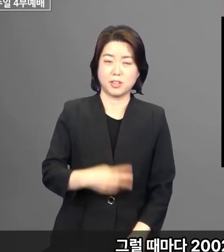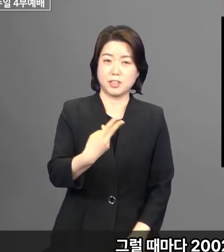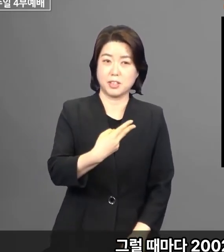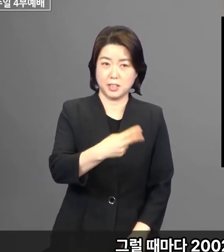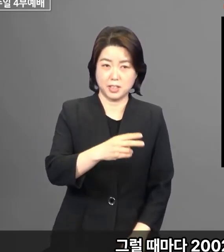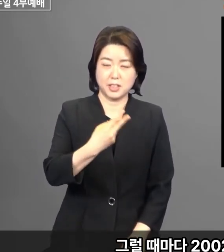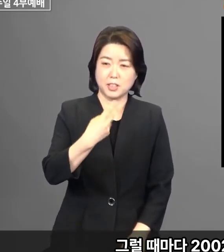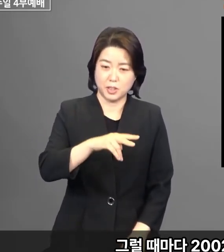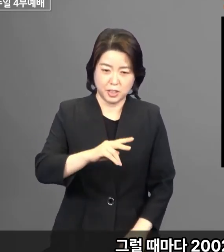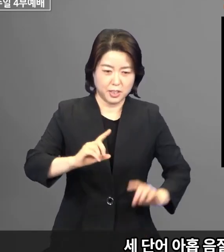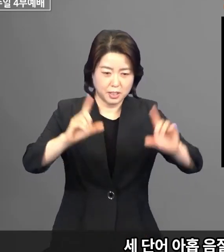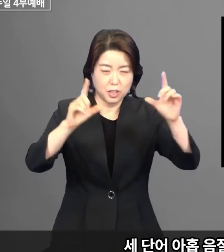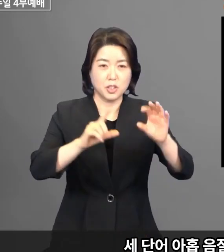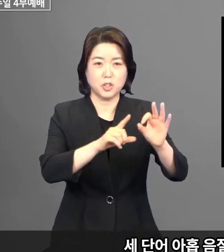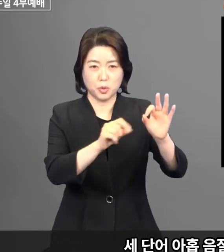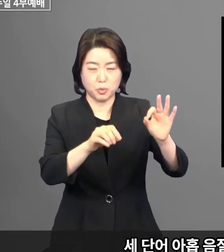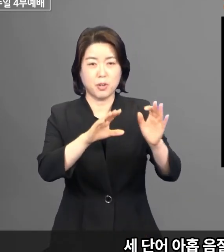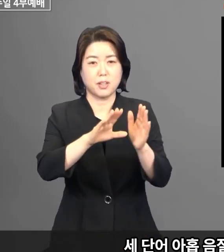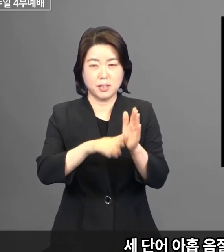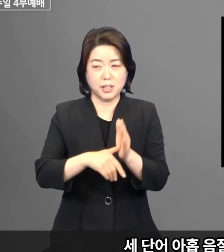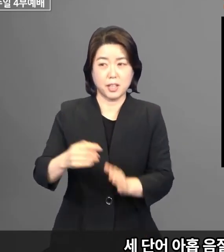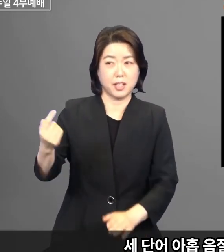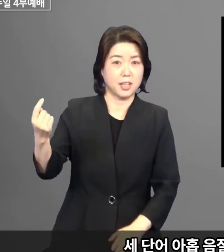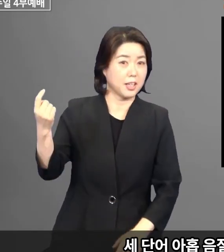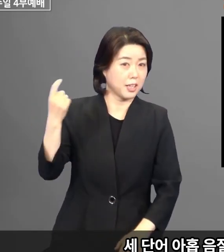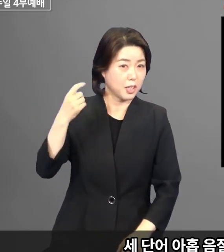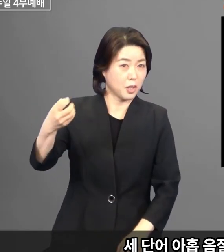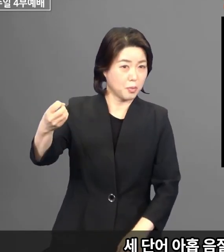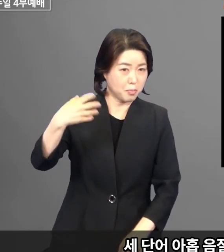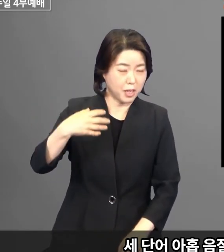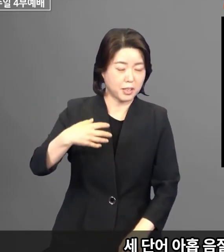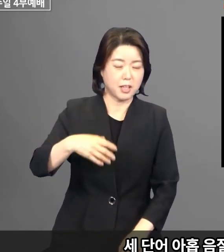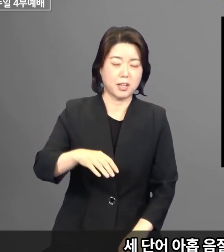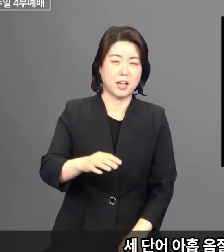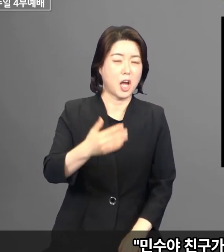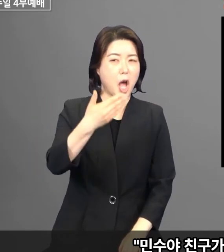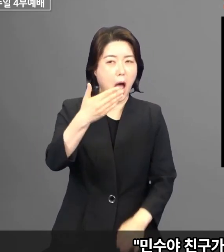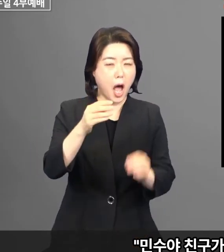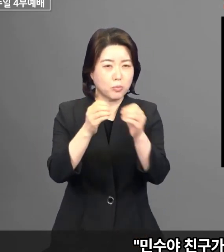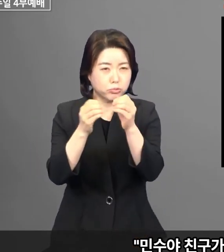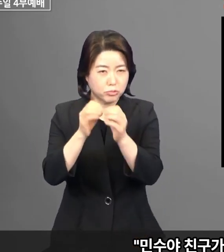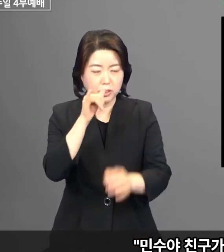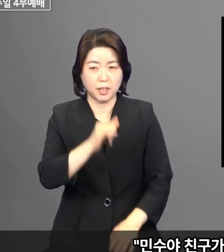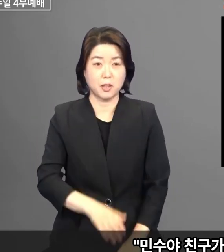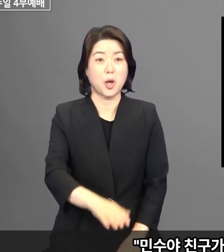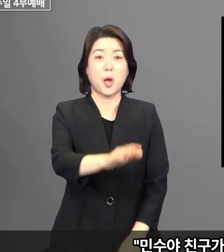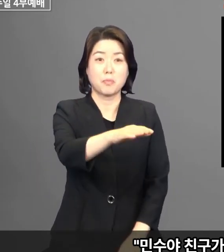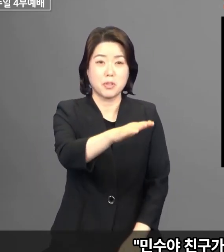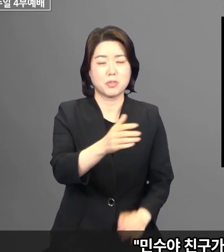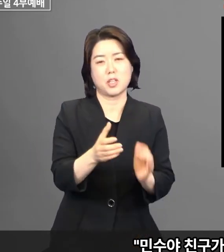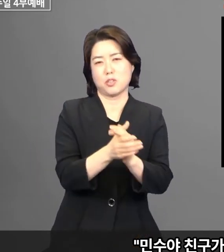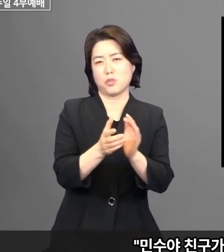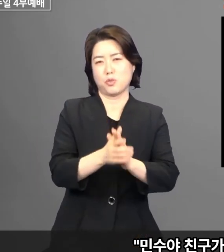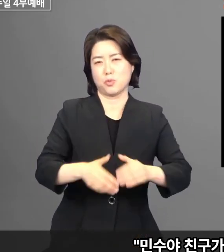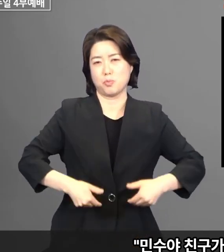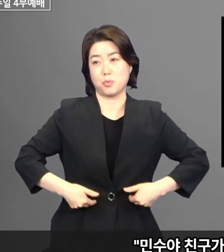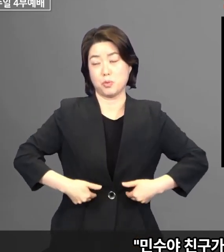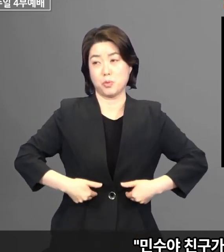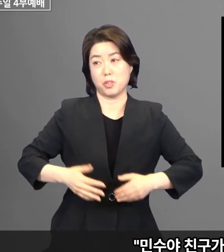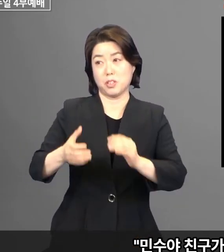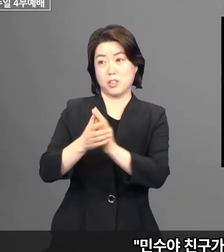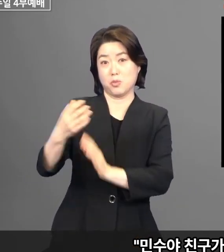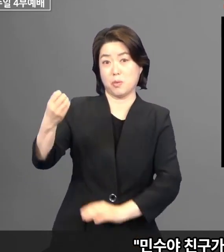10월에 들었던 세 단어 9음절을 이야기합니다. 민수야, 친구가